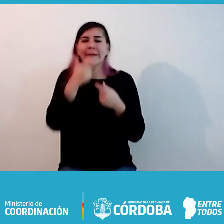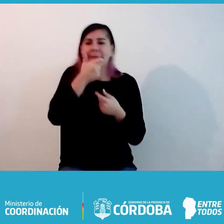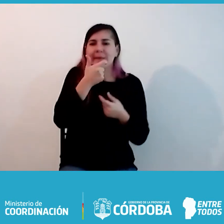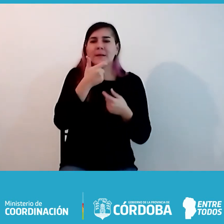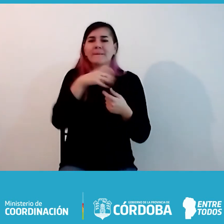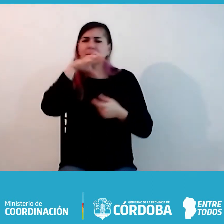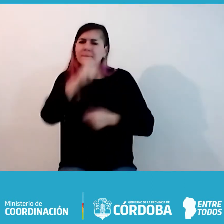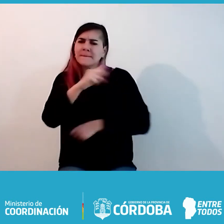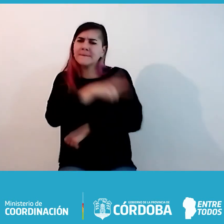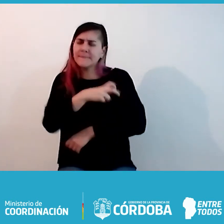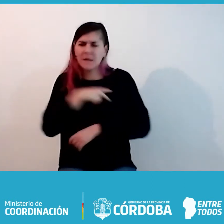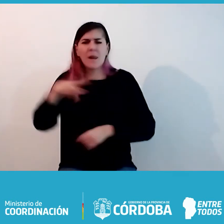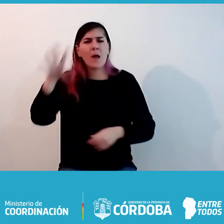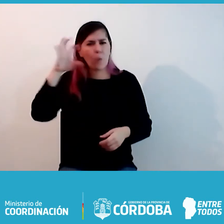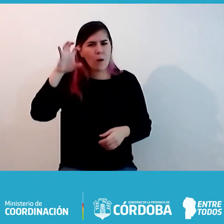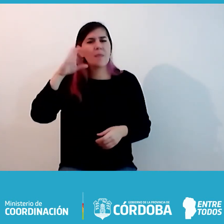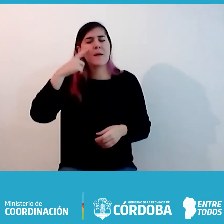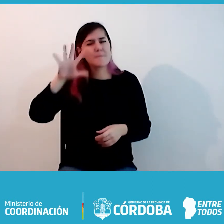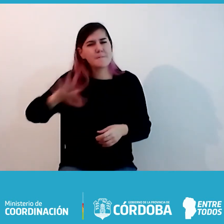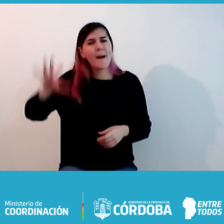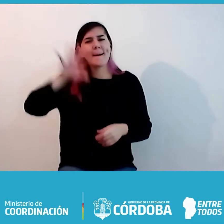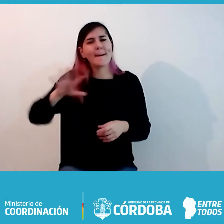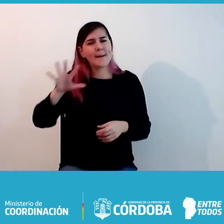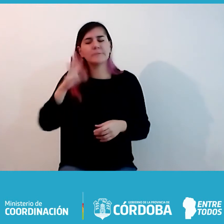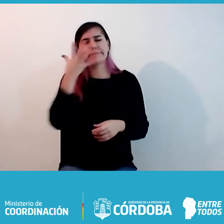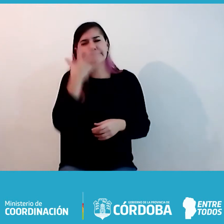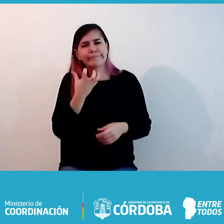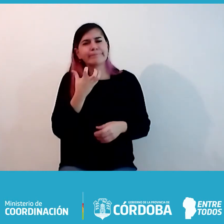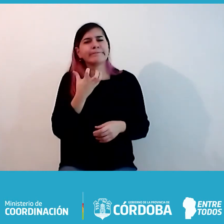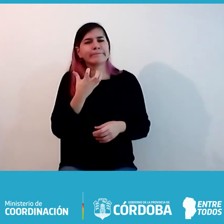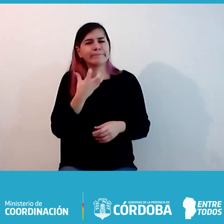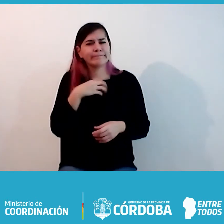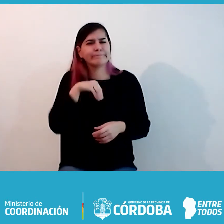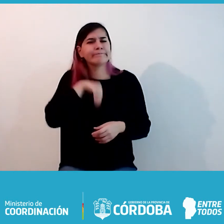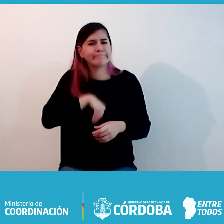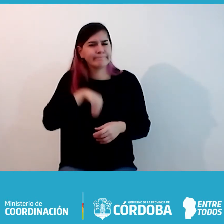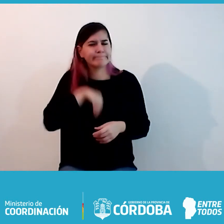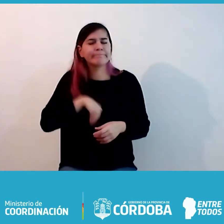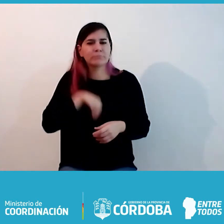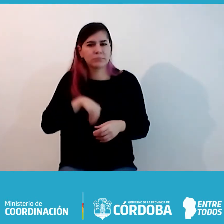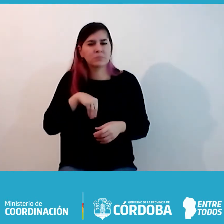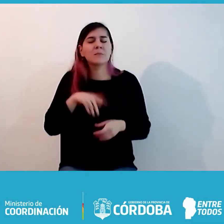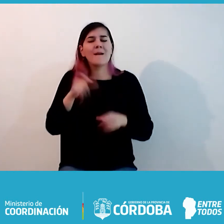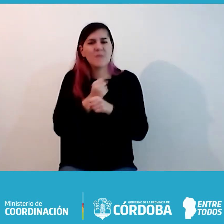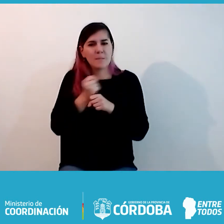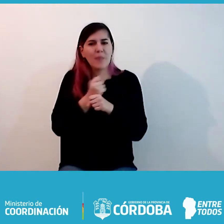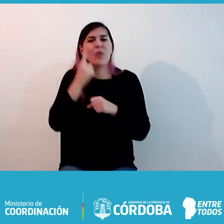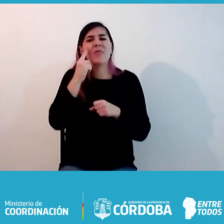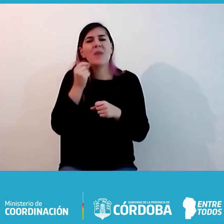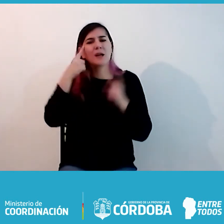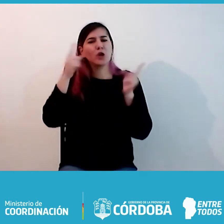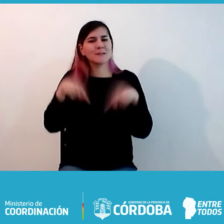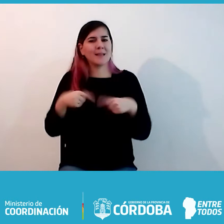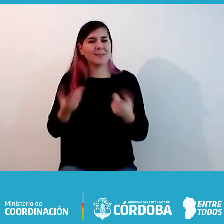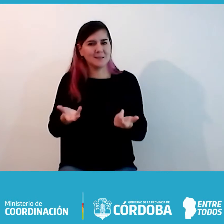afirma. Recuerda una imagen y relata un estado de angustia, parafraseándola para culminar afirmando el Día de los